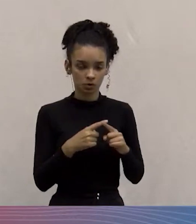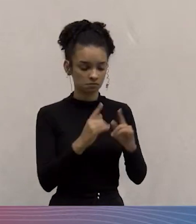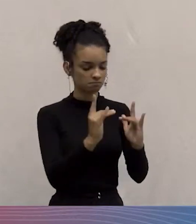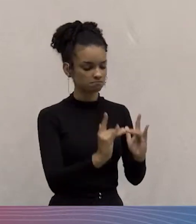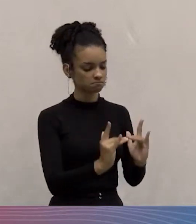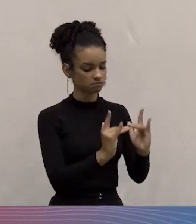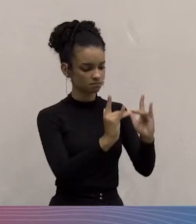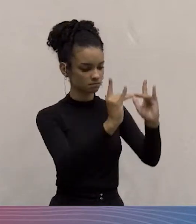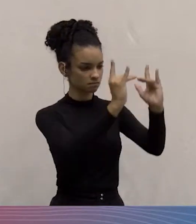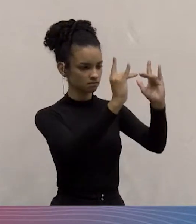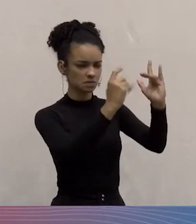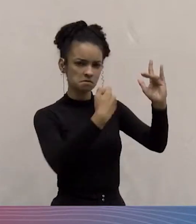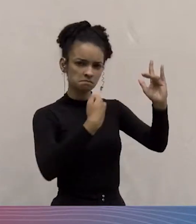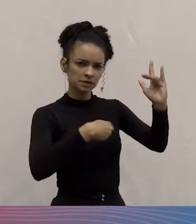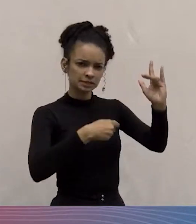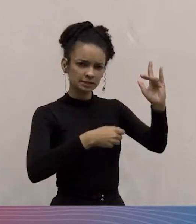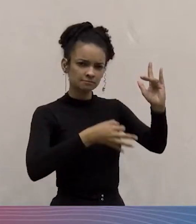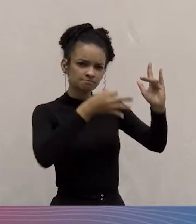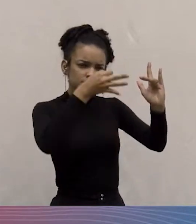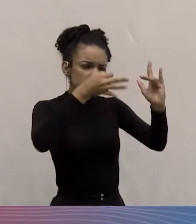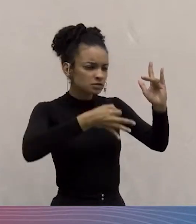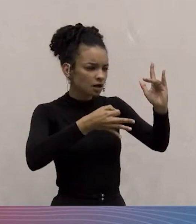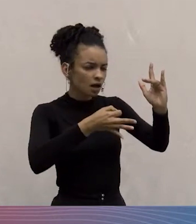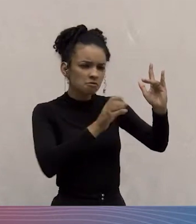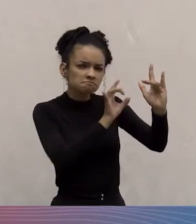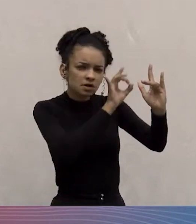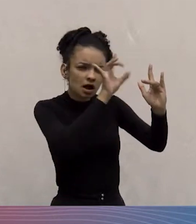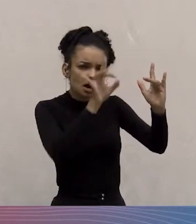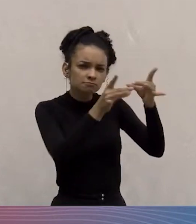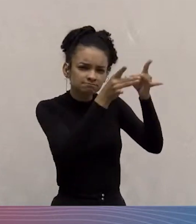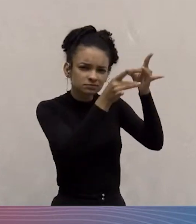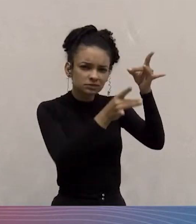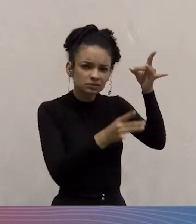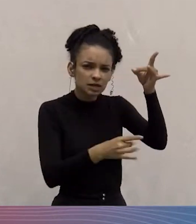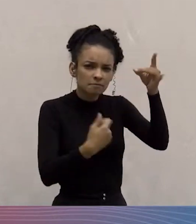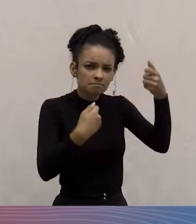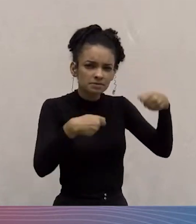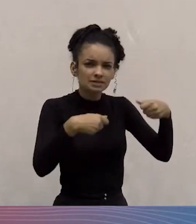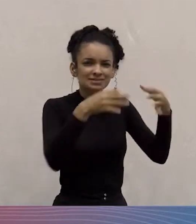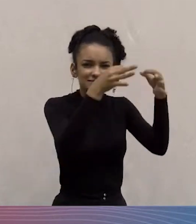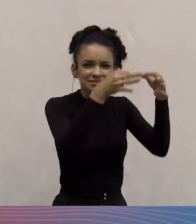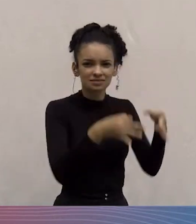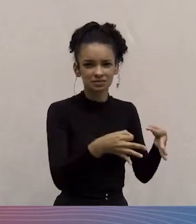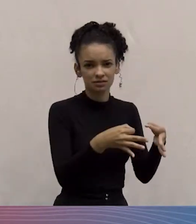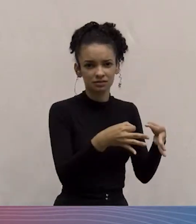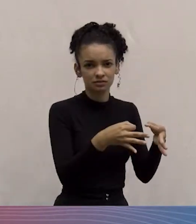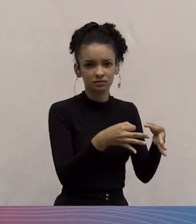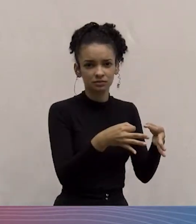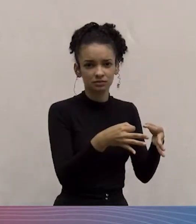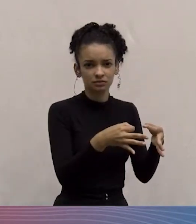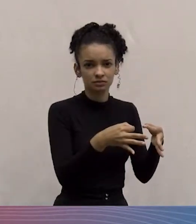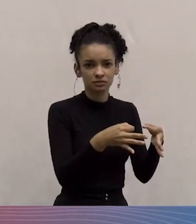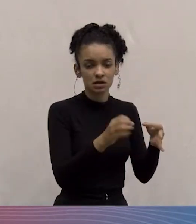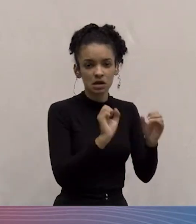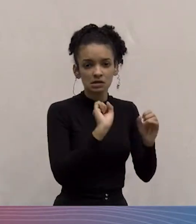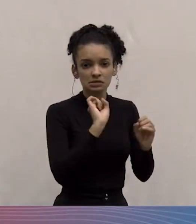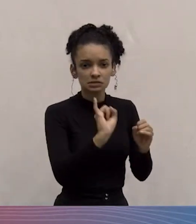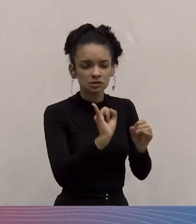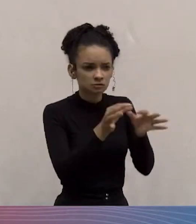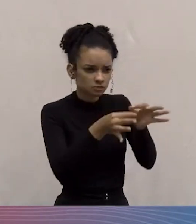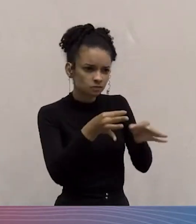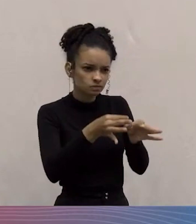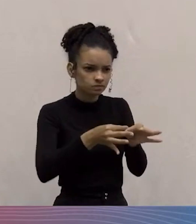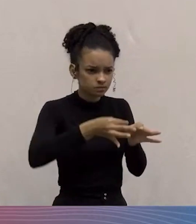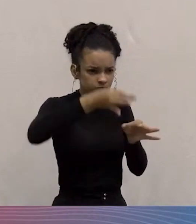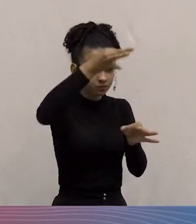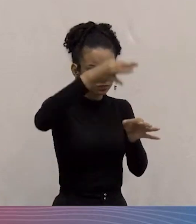ajustado. Todas as partes precisam estar encaixadas. As arestas